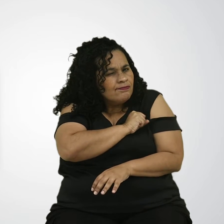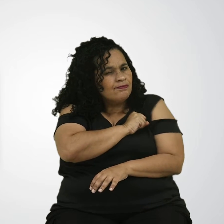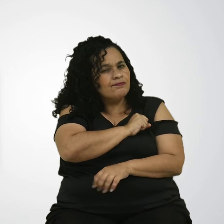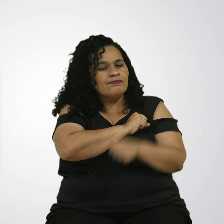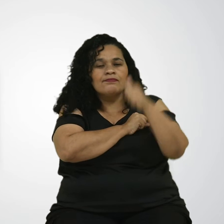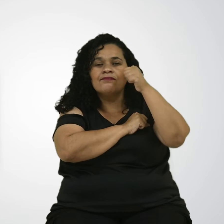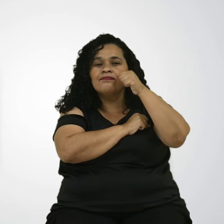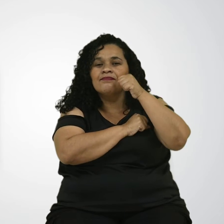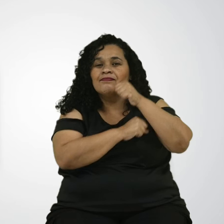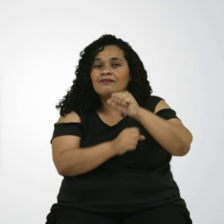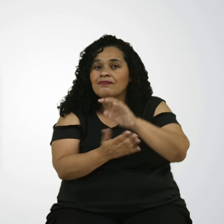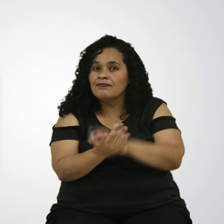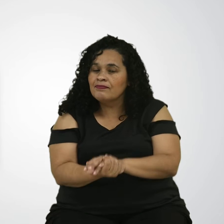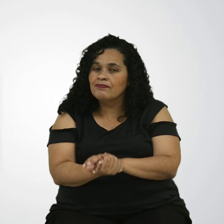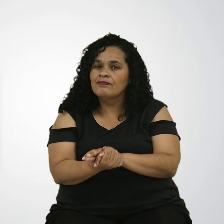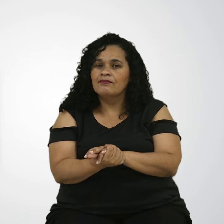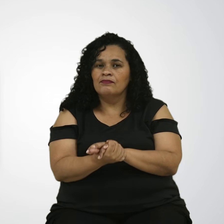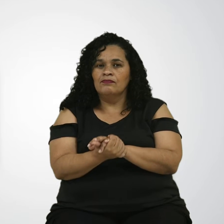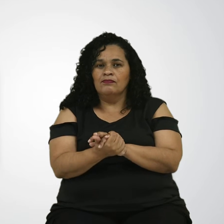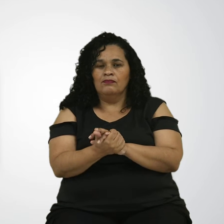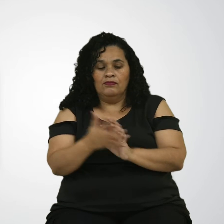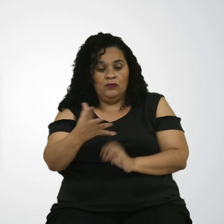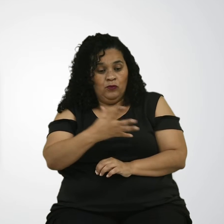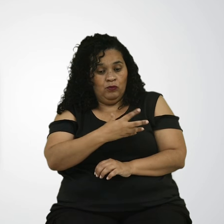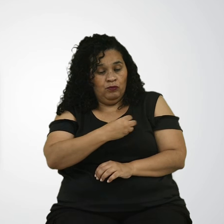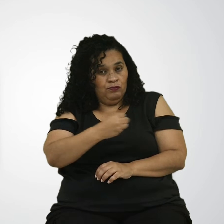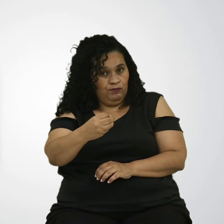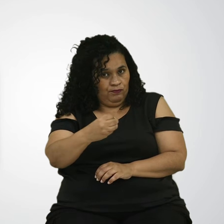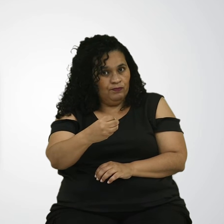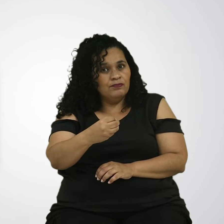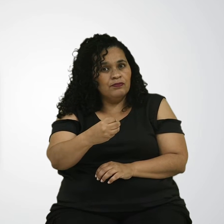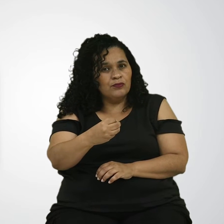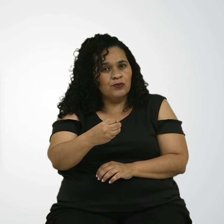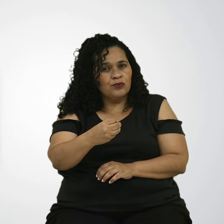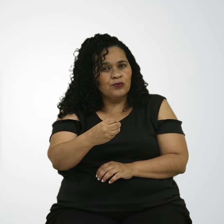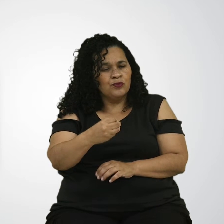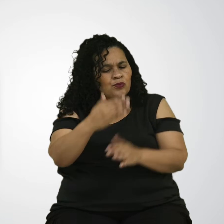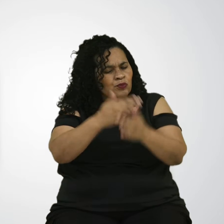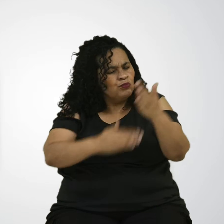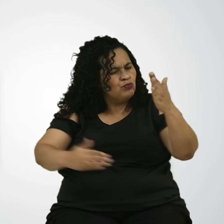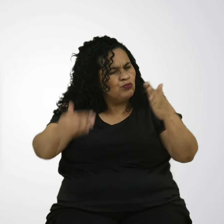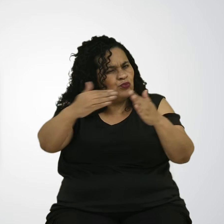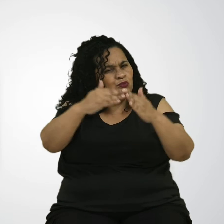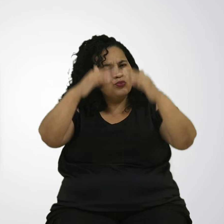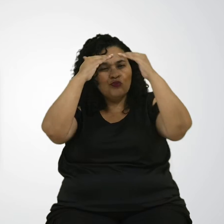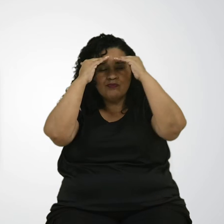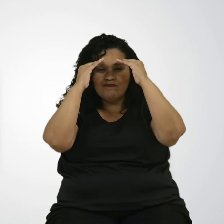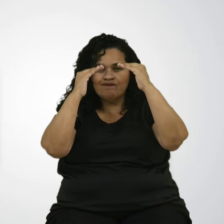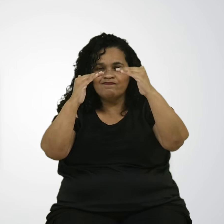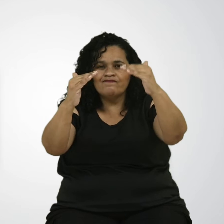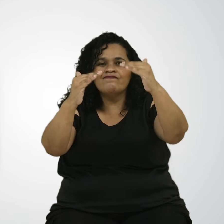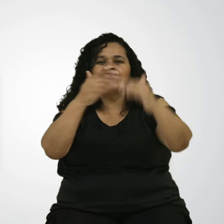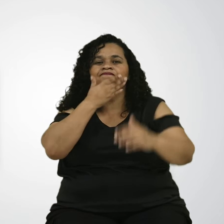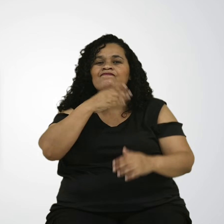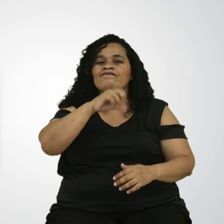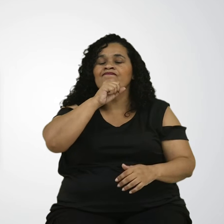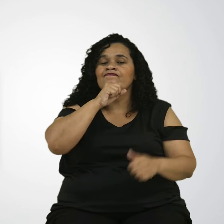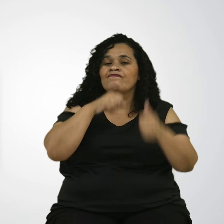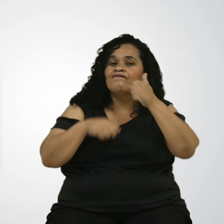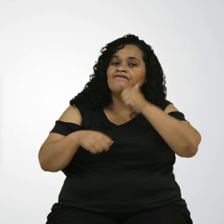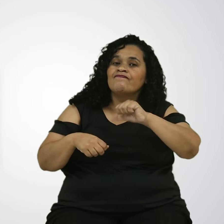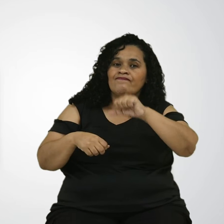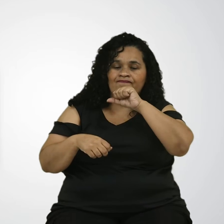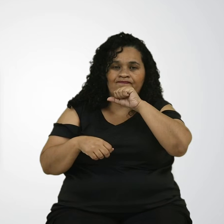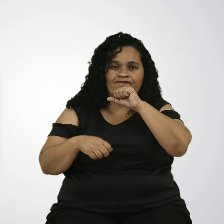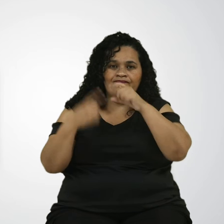com amargura. Filhos, em tudo obedecei a vossos pais, pois fazê-lo